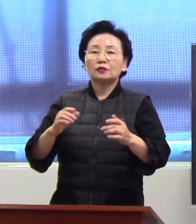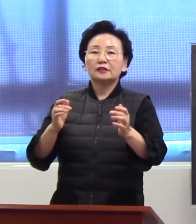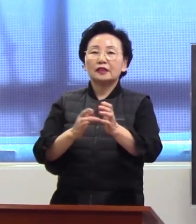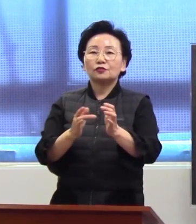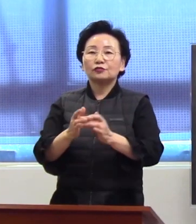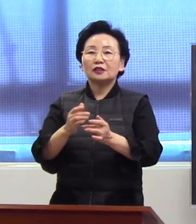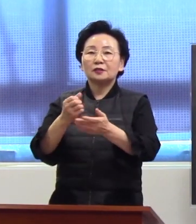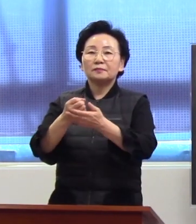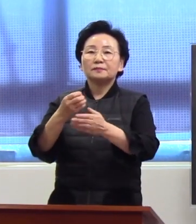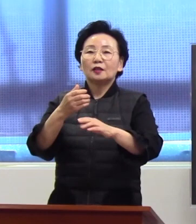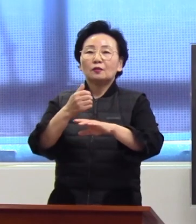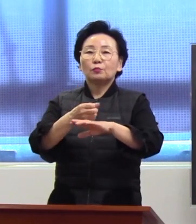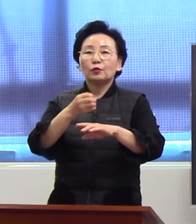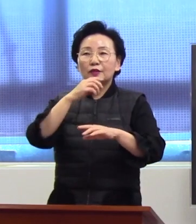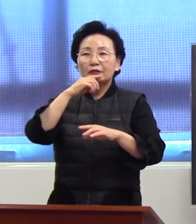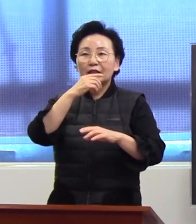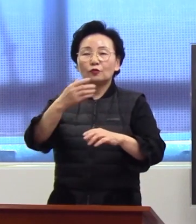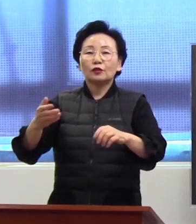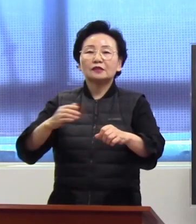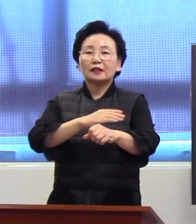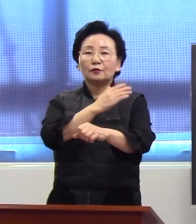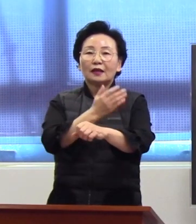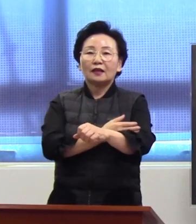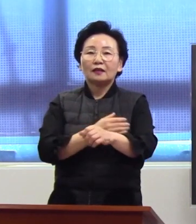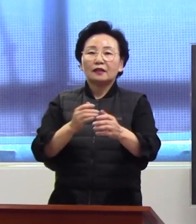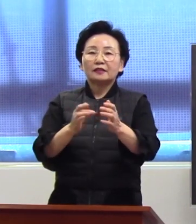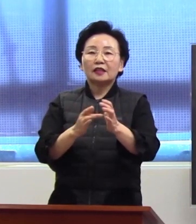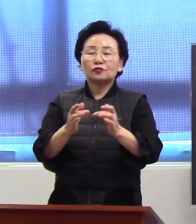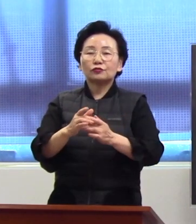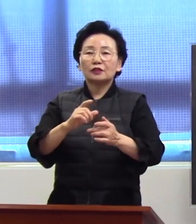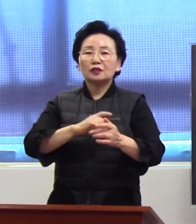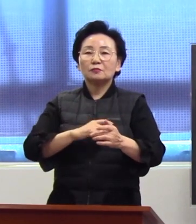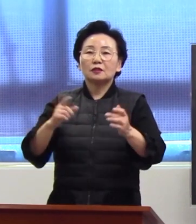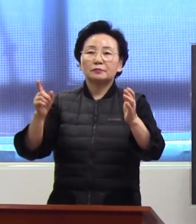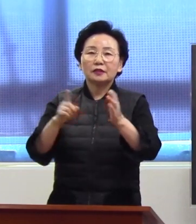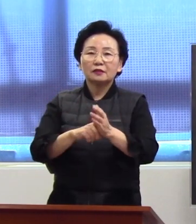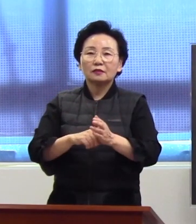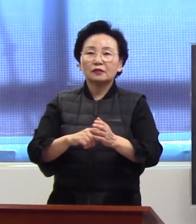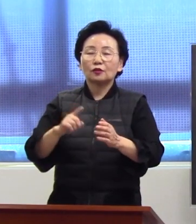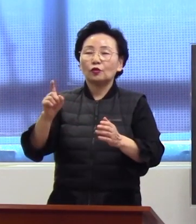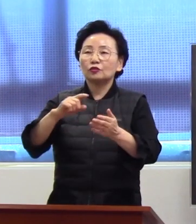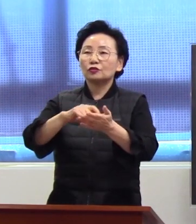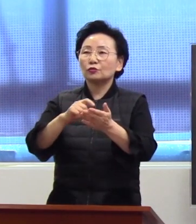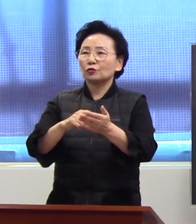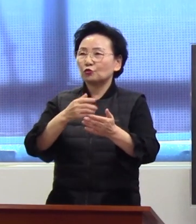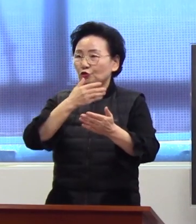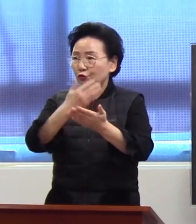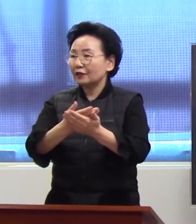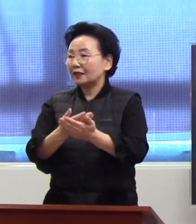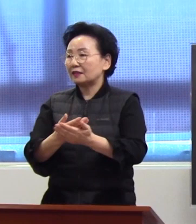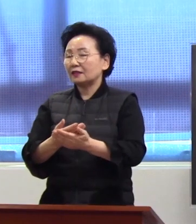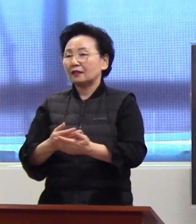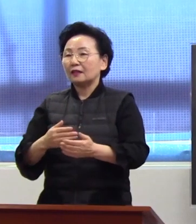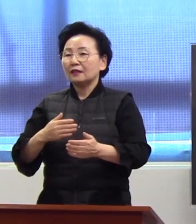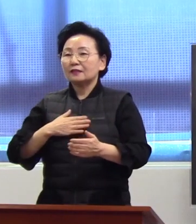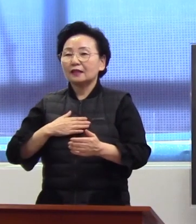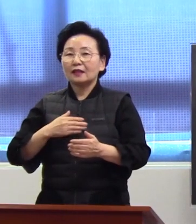오늘 예수님 보혈의 권세와 예수 이름을 믿는 것이 어느 정도 중요한지